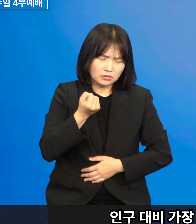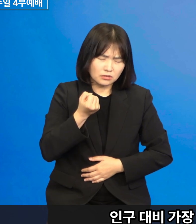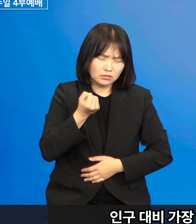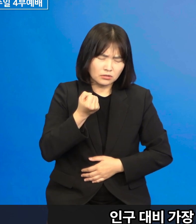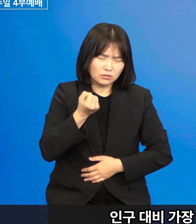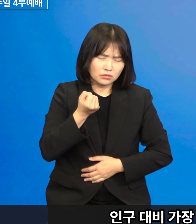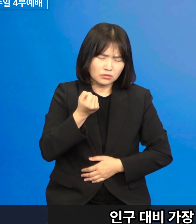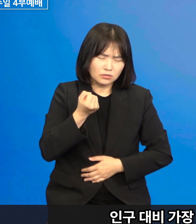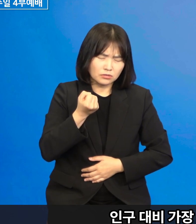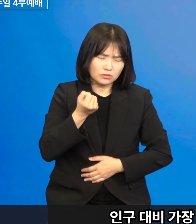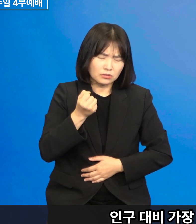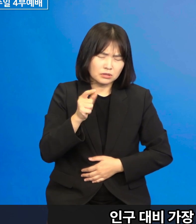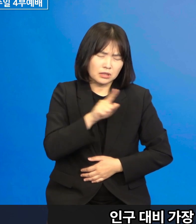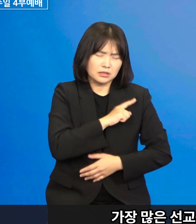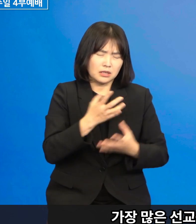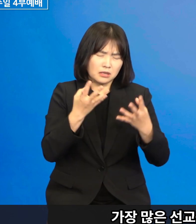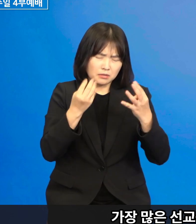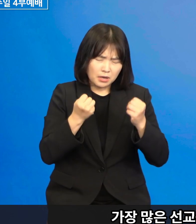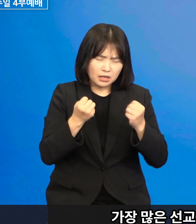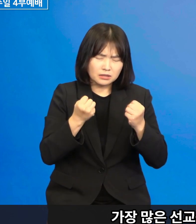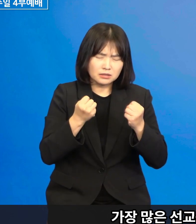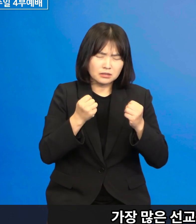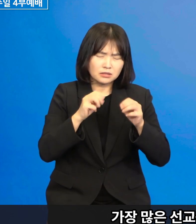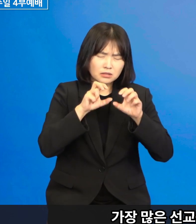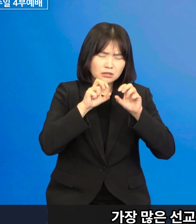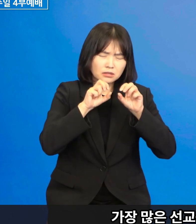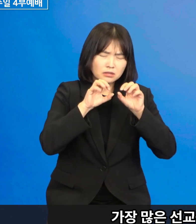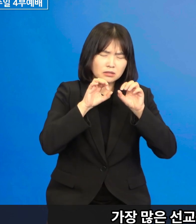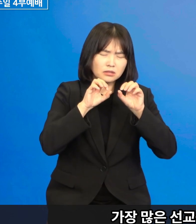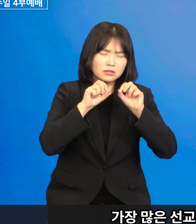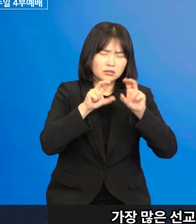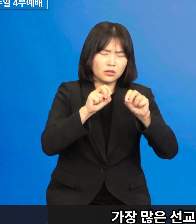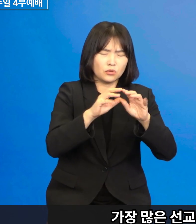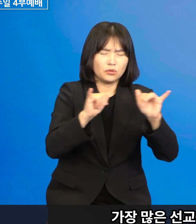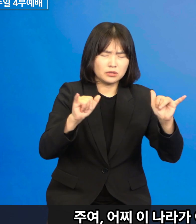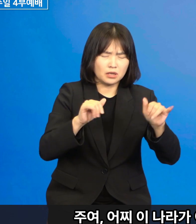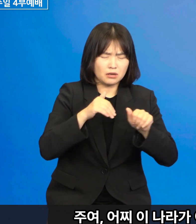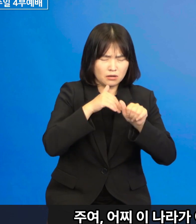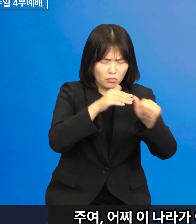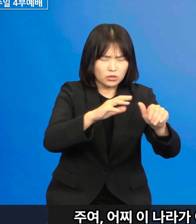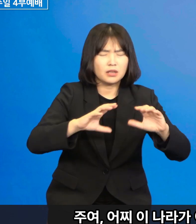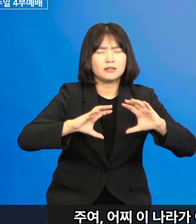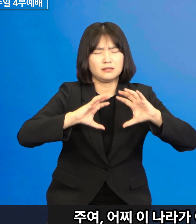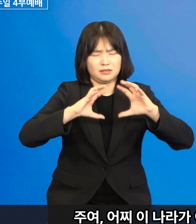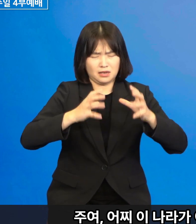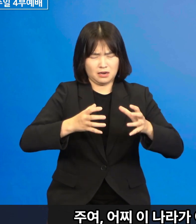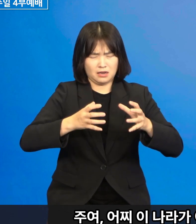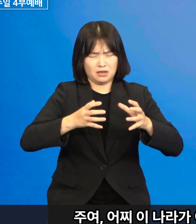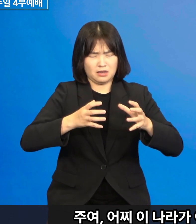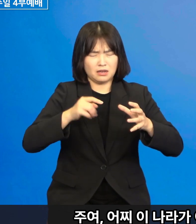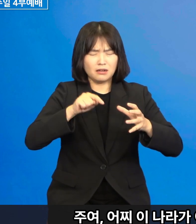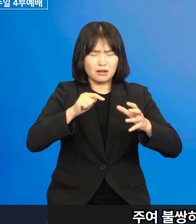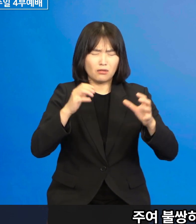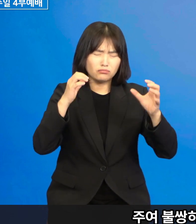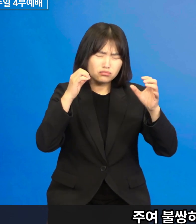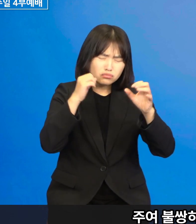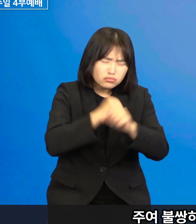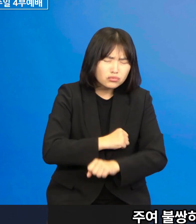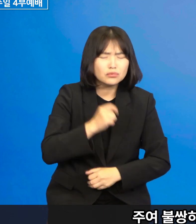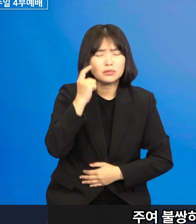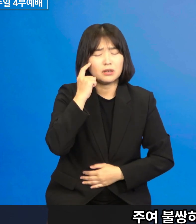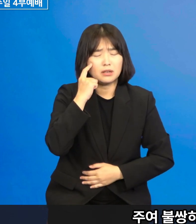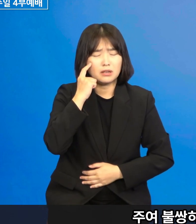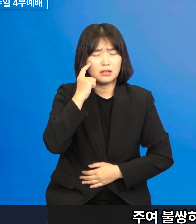대비 가장 많은 선교사를 보내고 가장 많은 선교를 감당하는 나라인데 주여 어찌 이 나라가 이렇게 무너져 가고 있습니까?